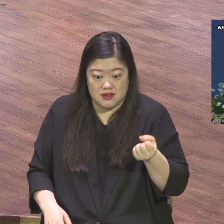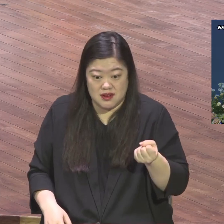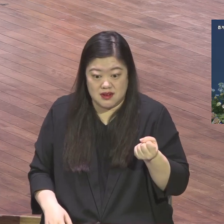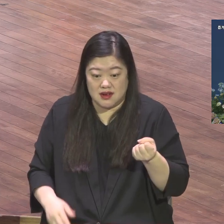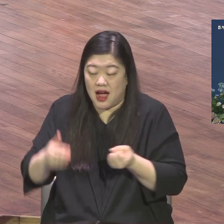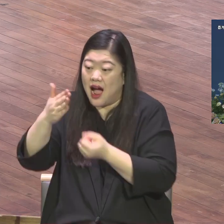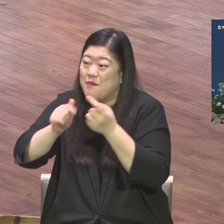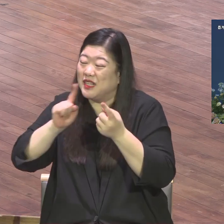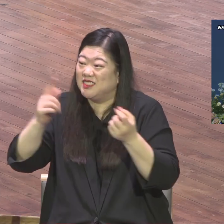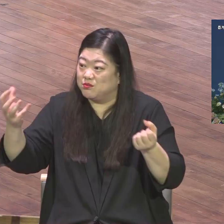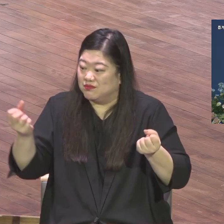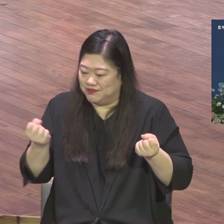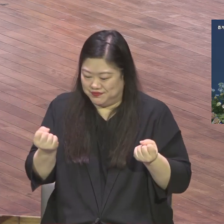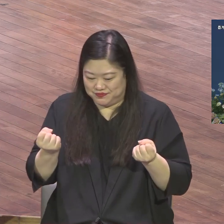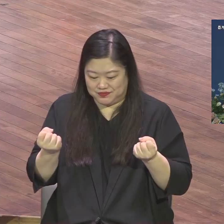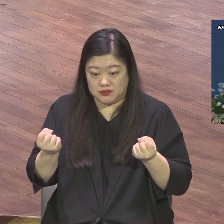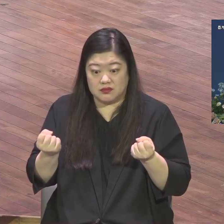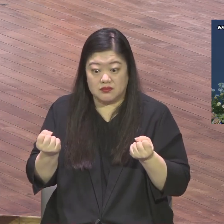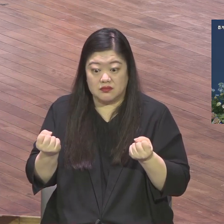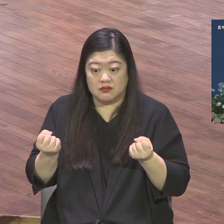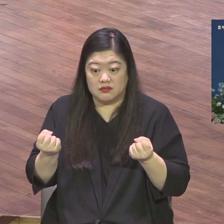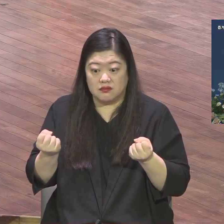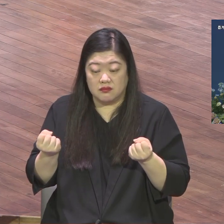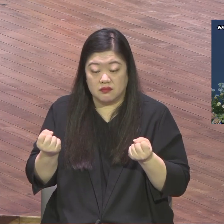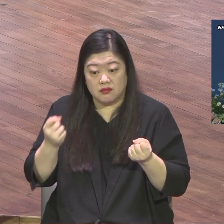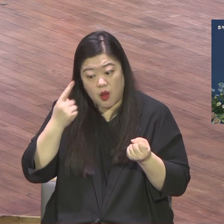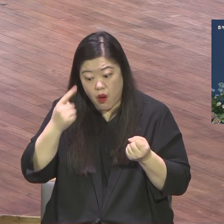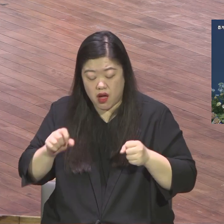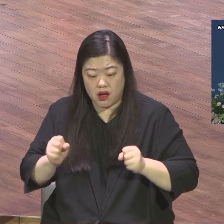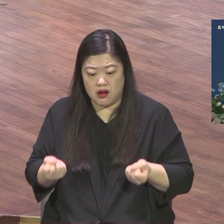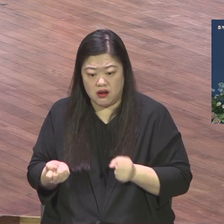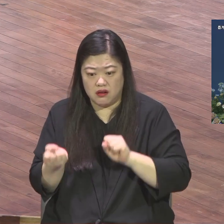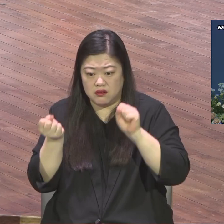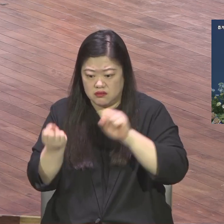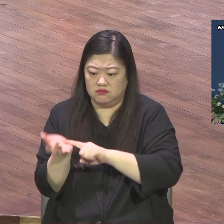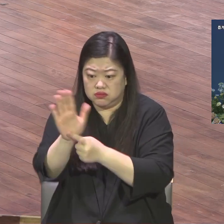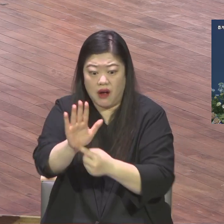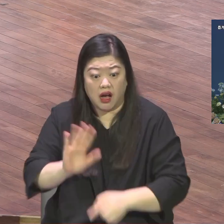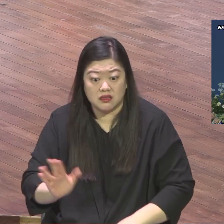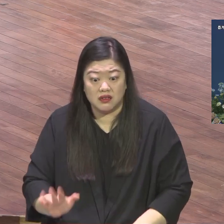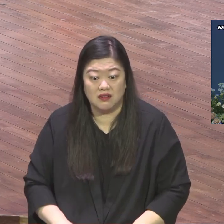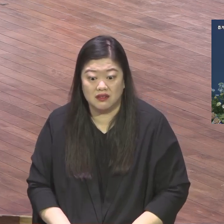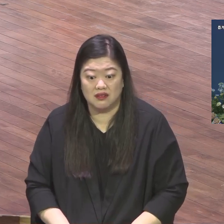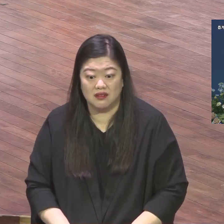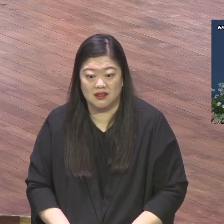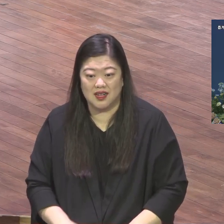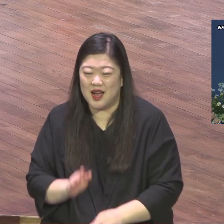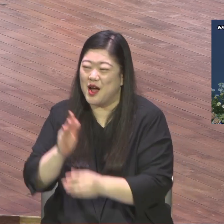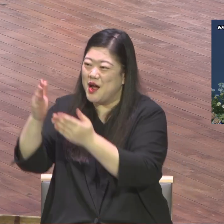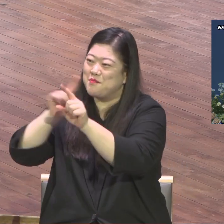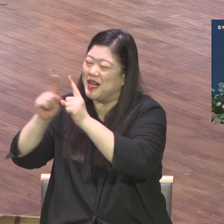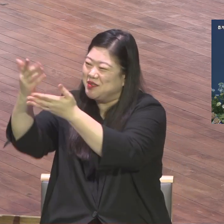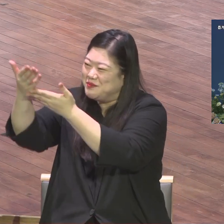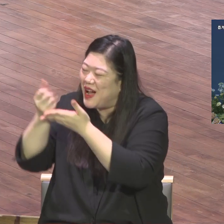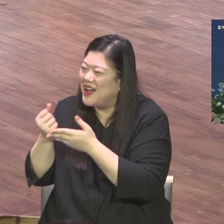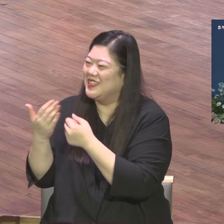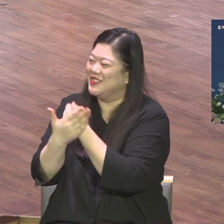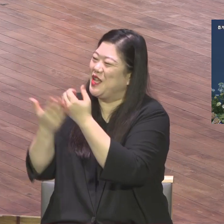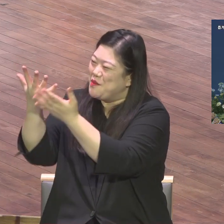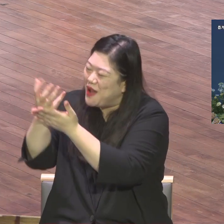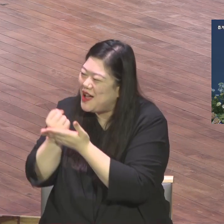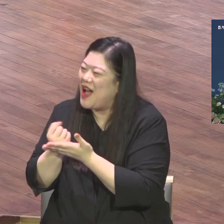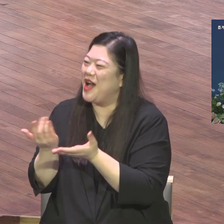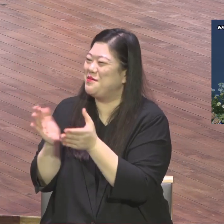평생을 교회를 수십 년 다녀도 그 참 희한하지요. 하나님이 내게